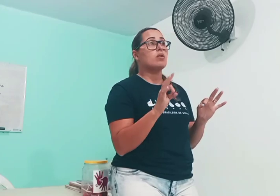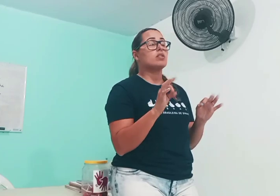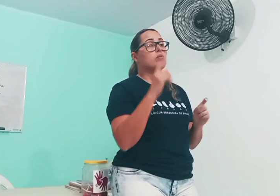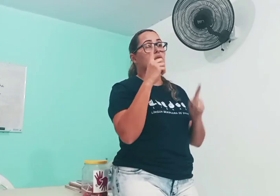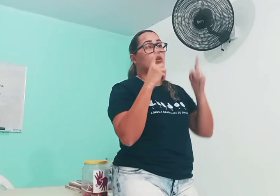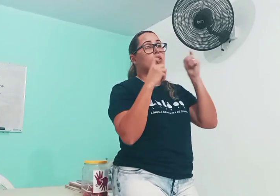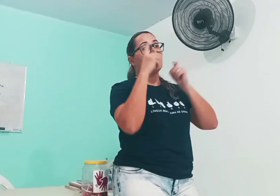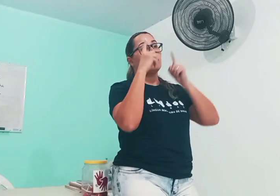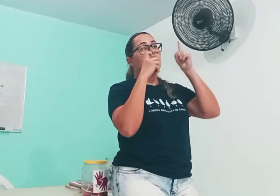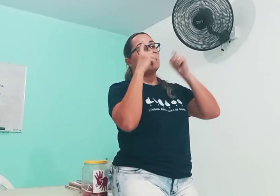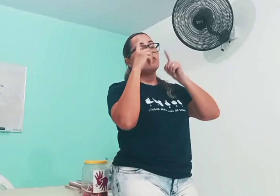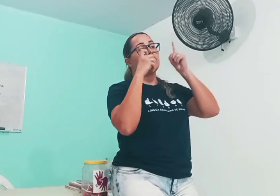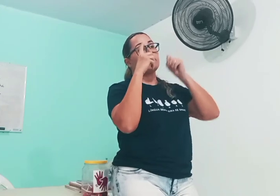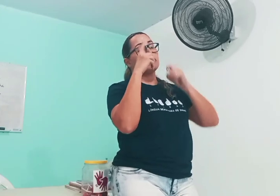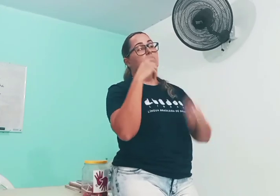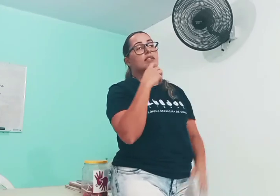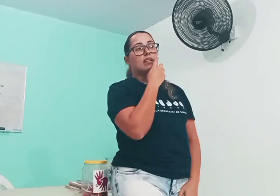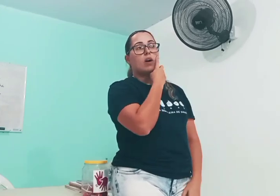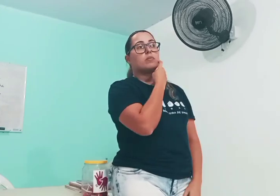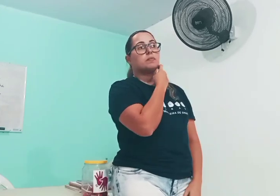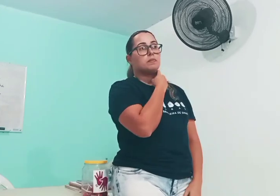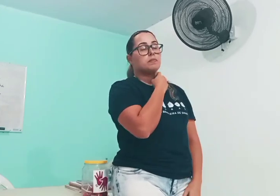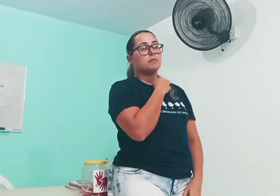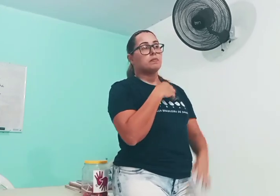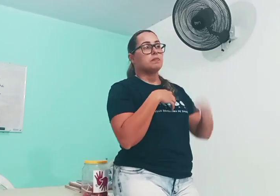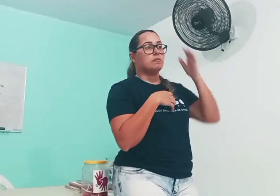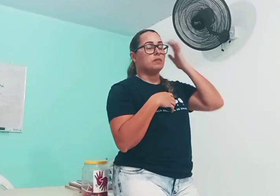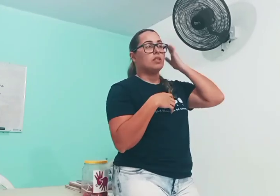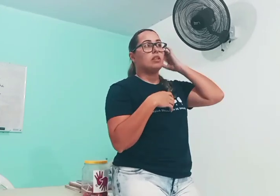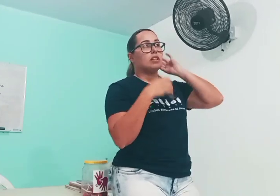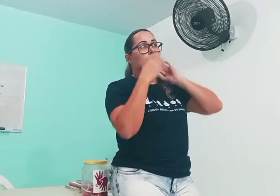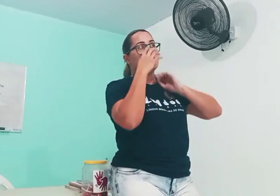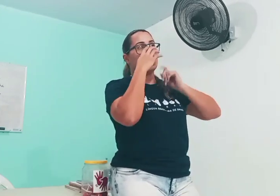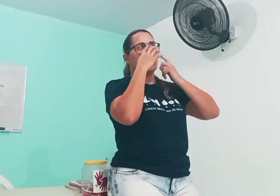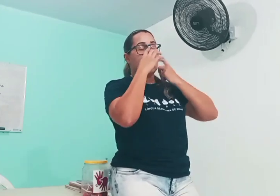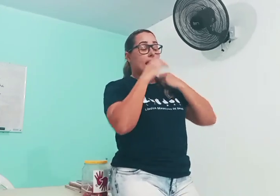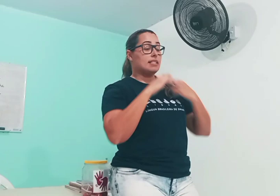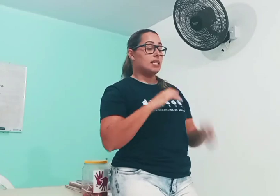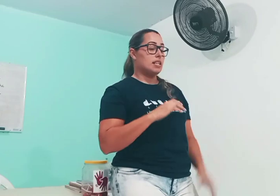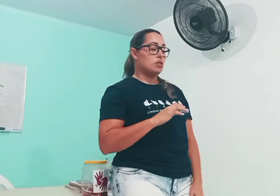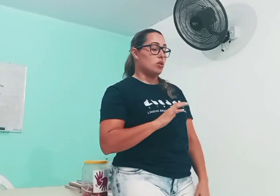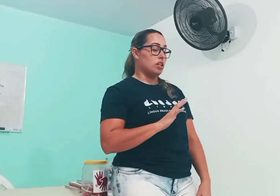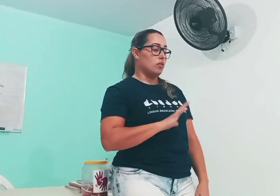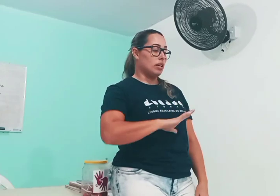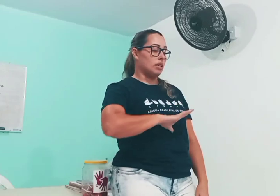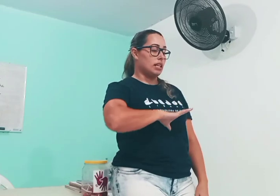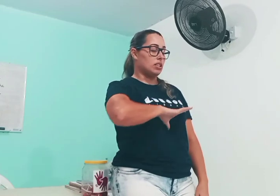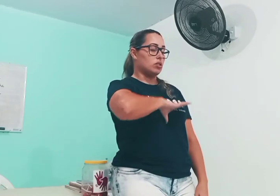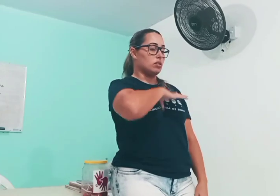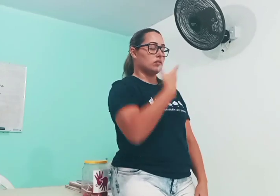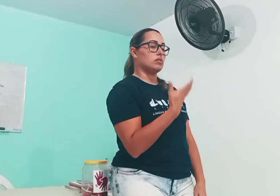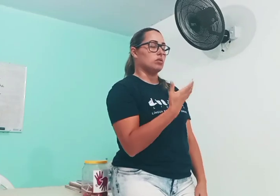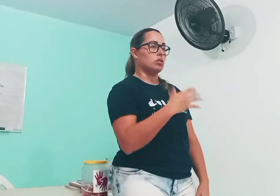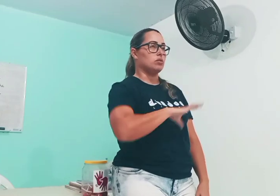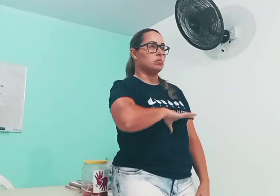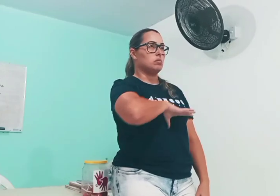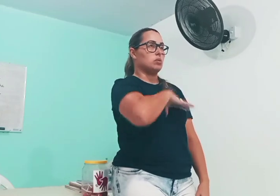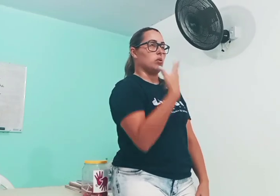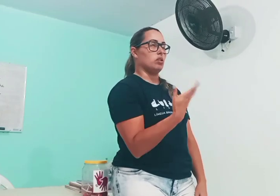que mudou foi a expressão facial. Entendeu? Então, assim, existe esse horrível aqui, tá, gente? Horrível.